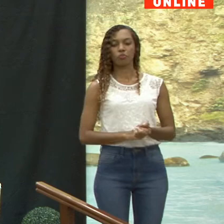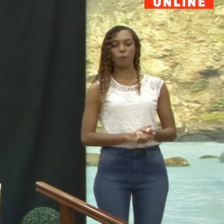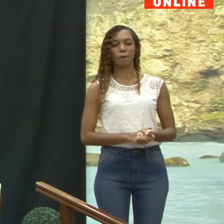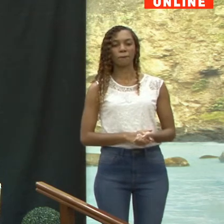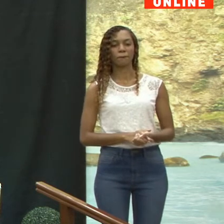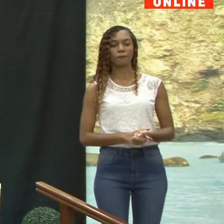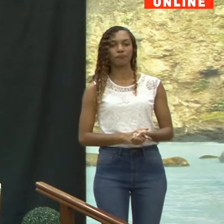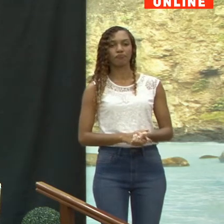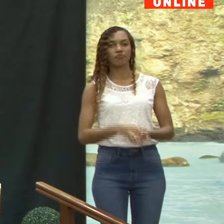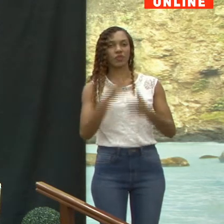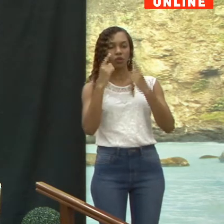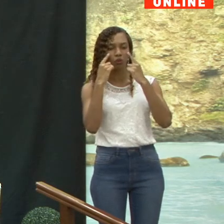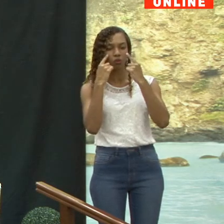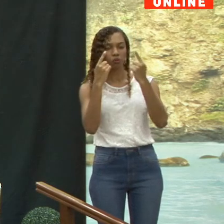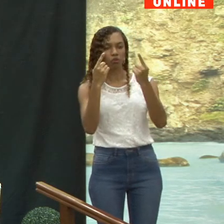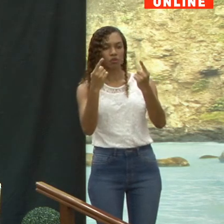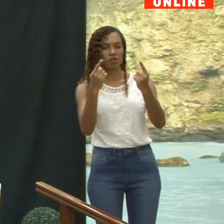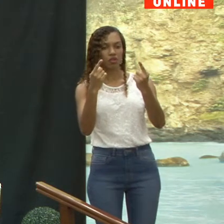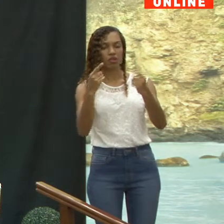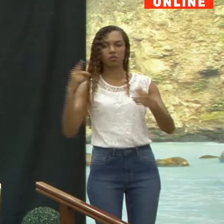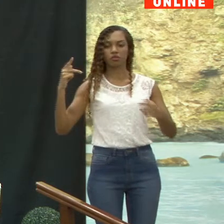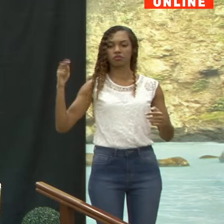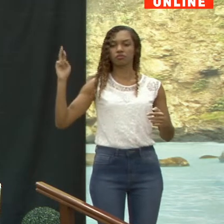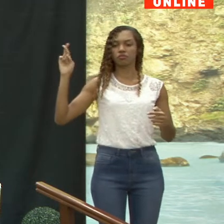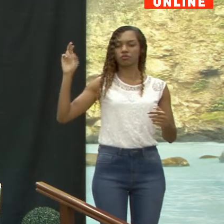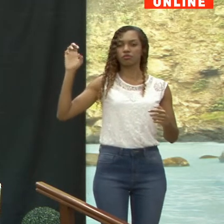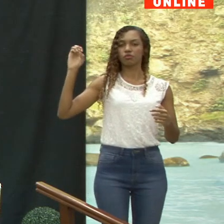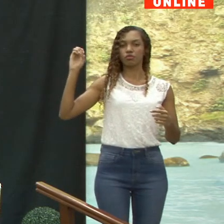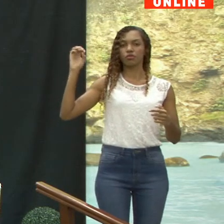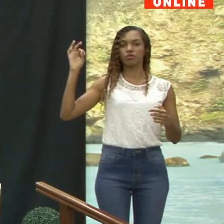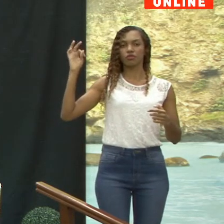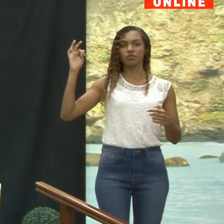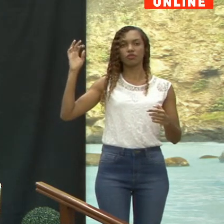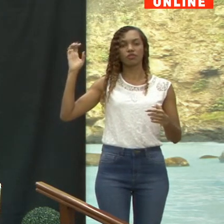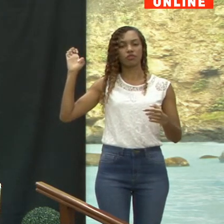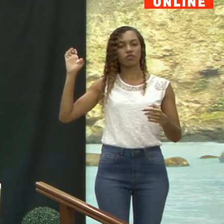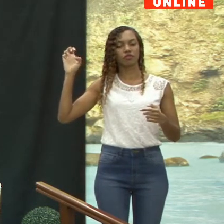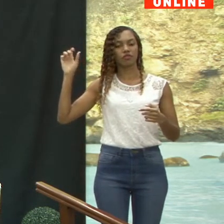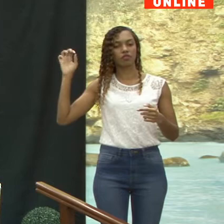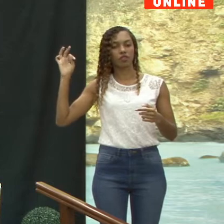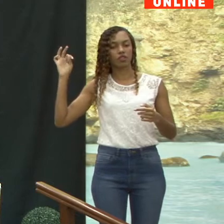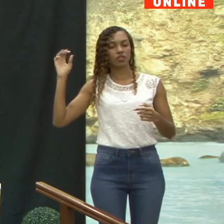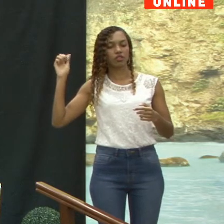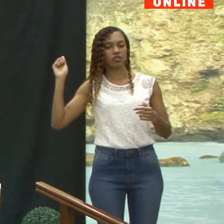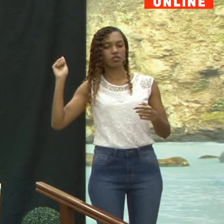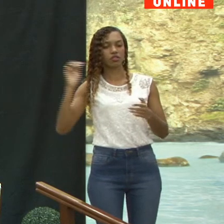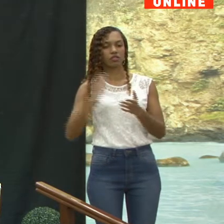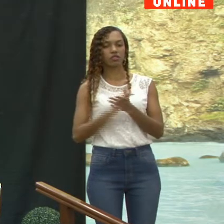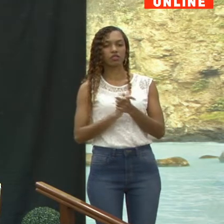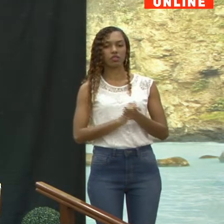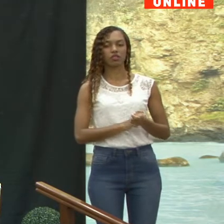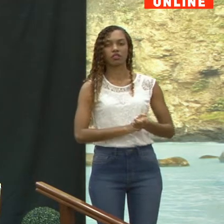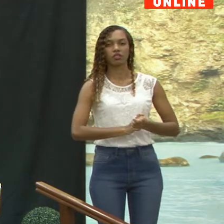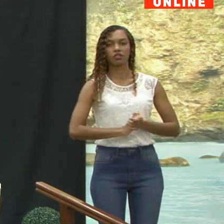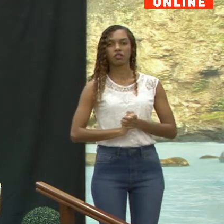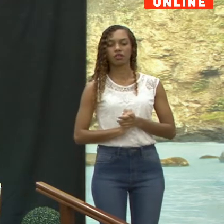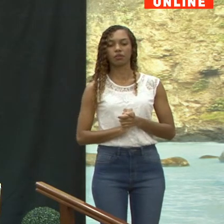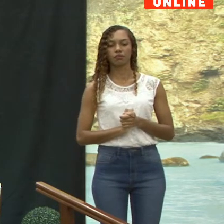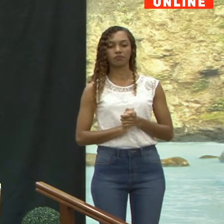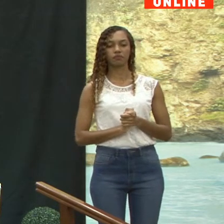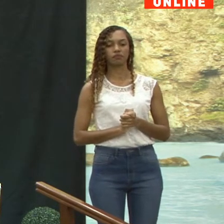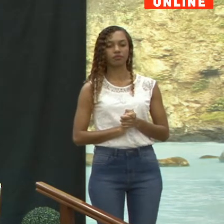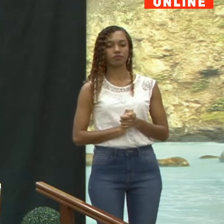profeta inigualável, uma inseta. Elias era uma inseta. A inseta é pessoa que vive